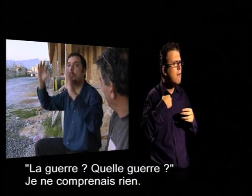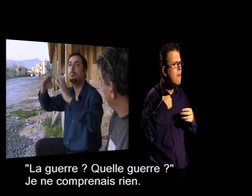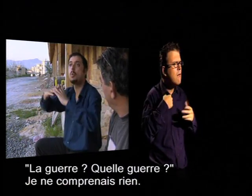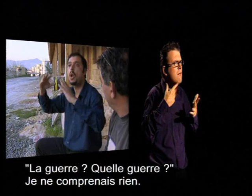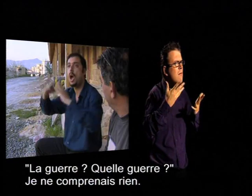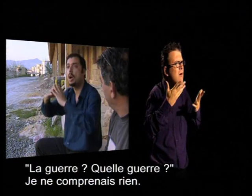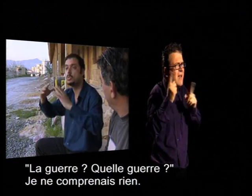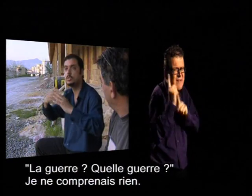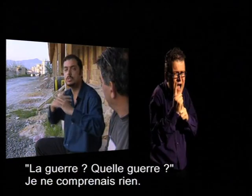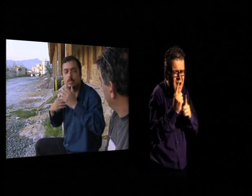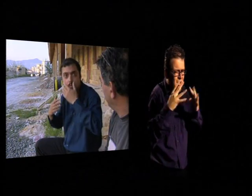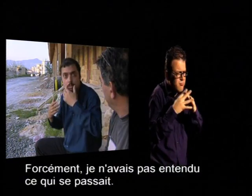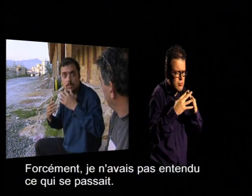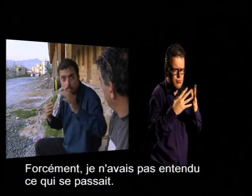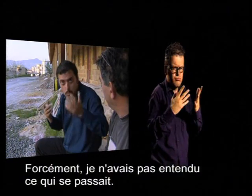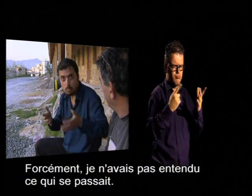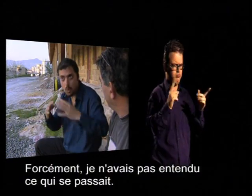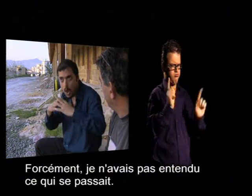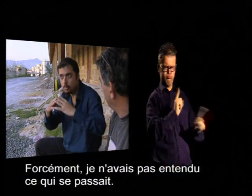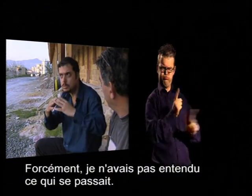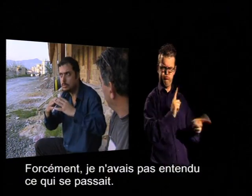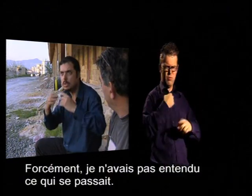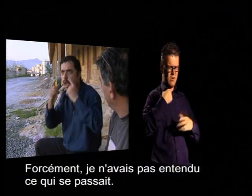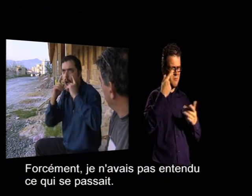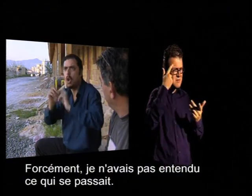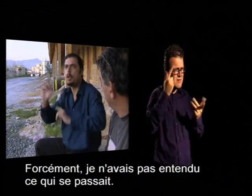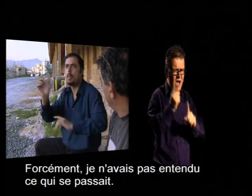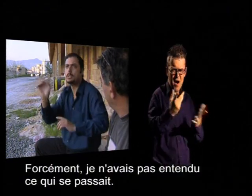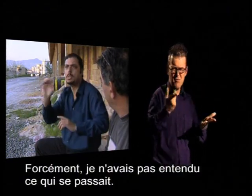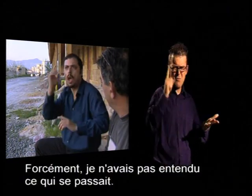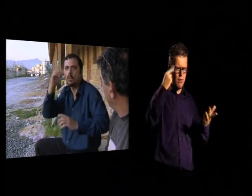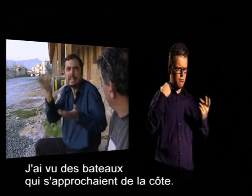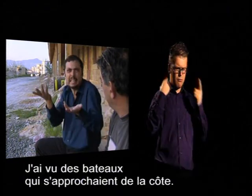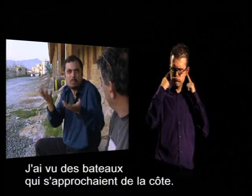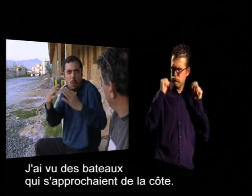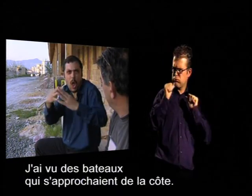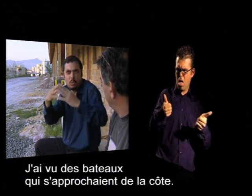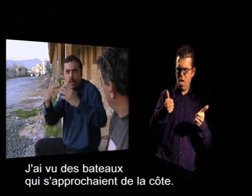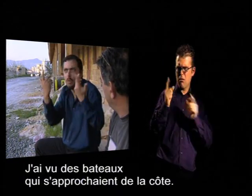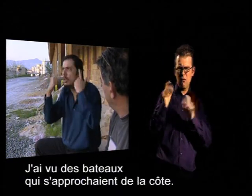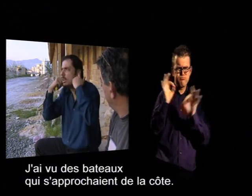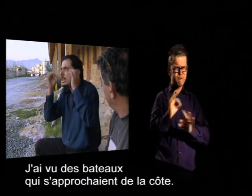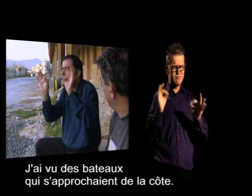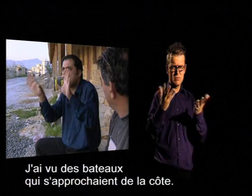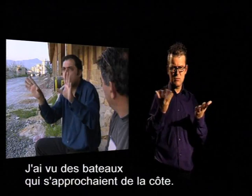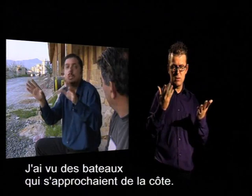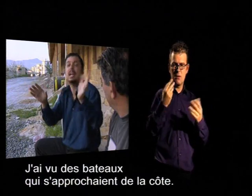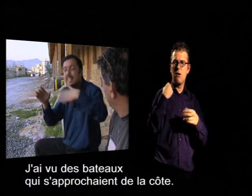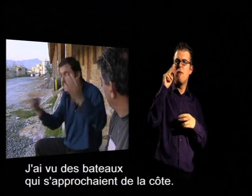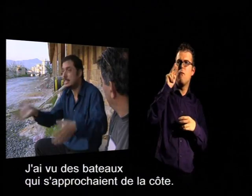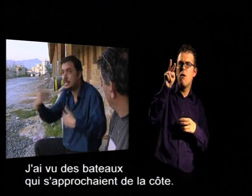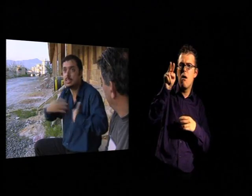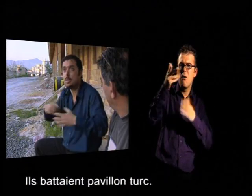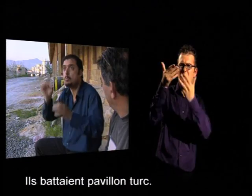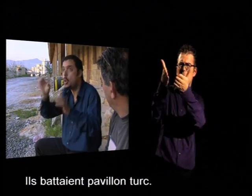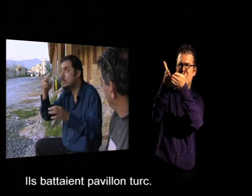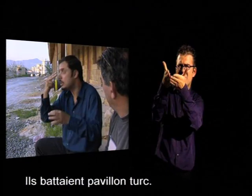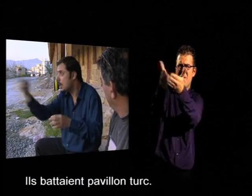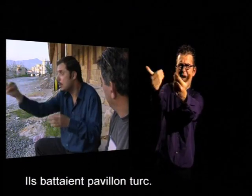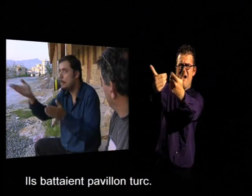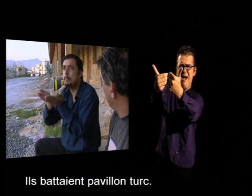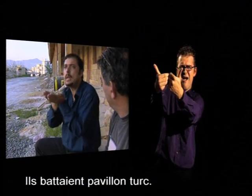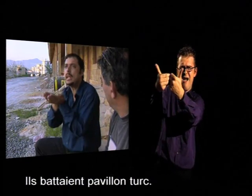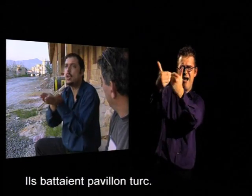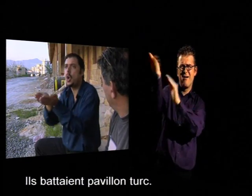Quelle guerre ? Je ne comprenais rien. Forcément, je n'avais pas entendu ce qui se passait. Et c'est là que j'ai vu des bateaux qui s'approchaient de la côte. Ils